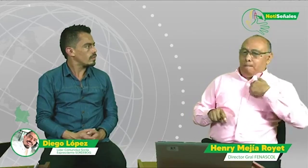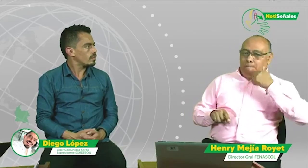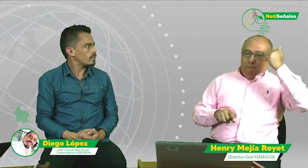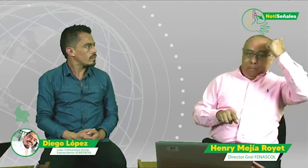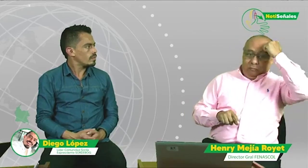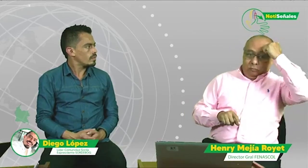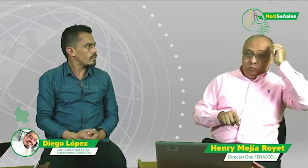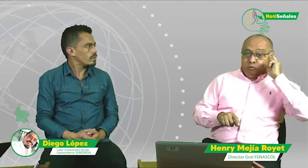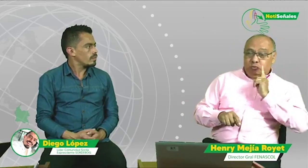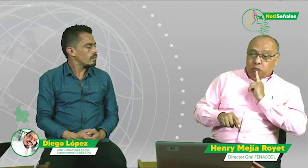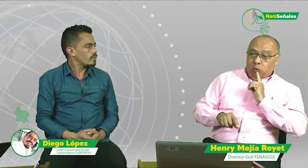respecto de que